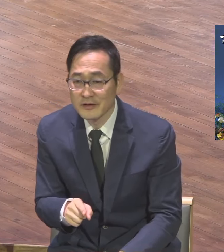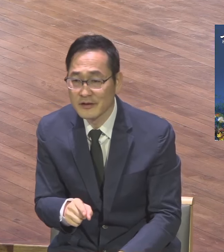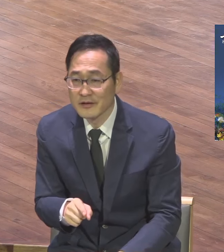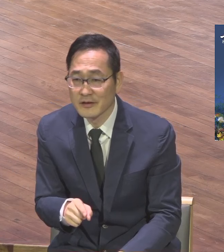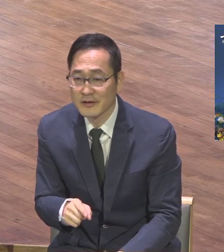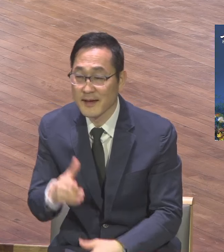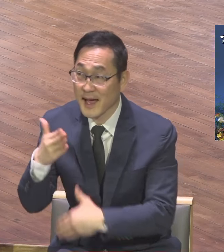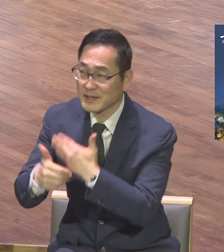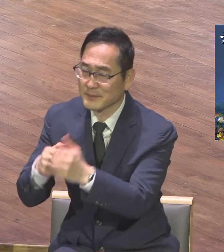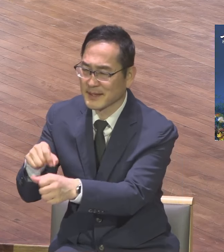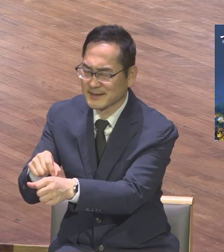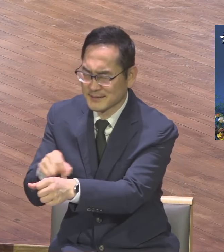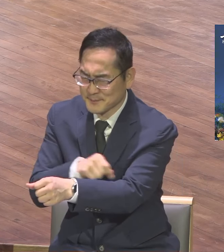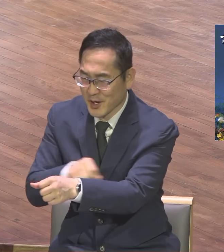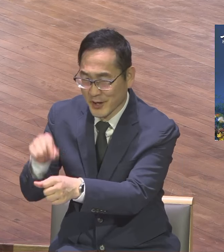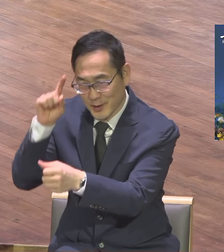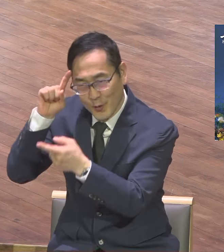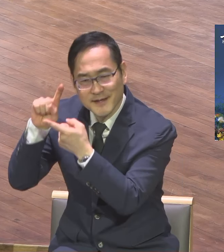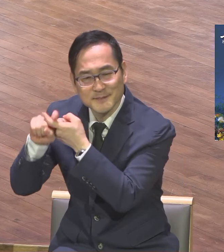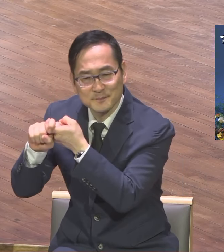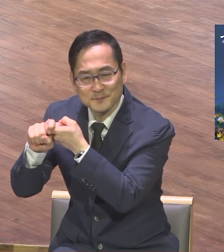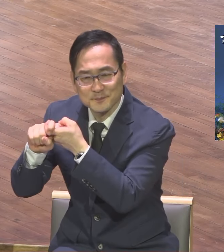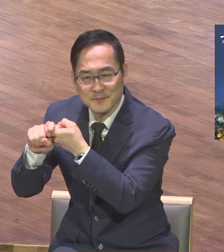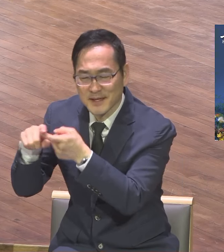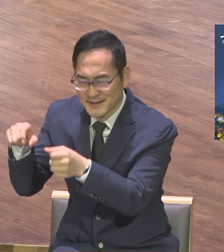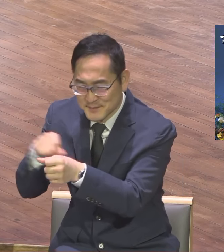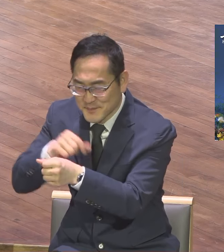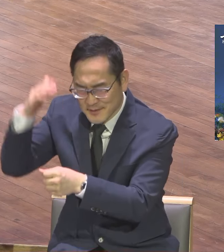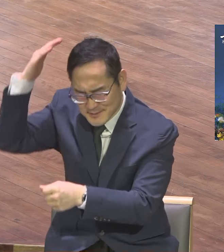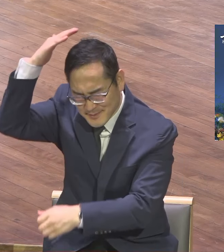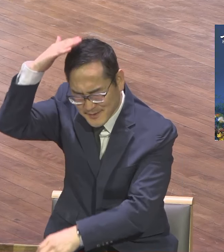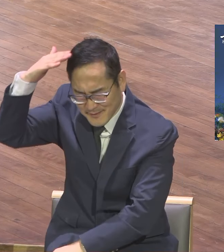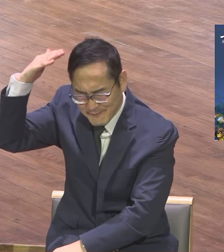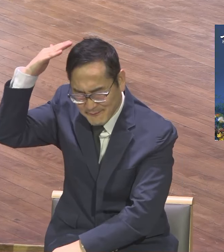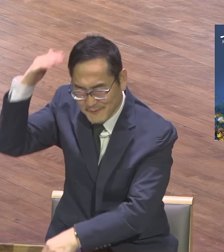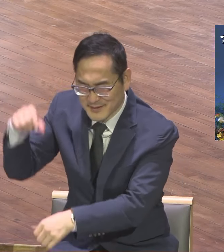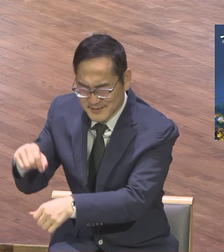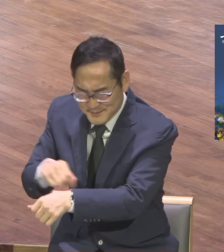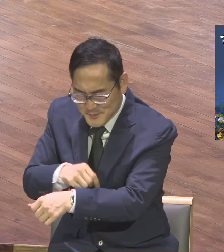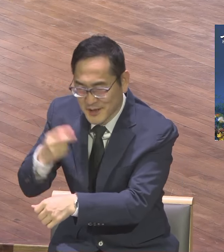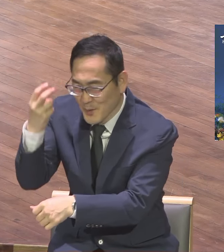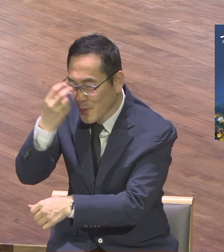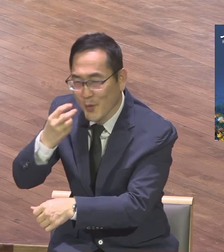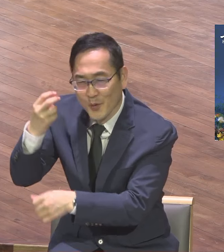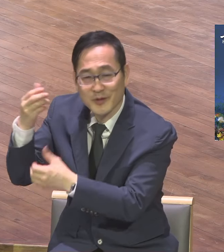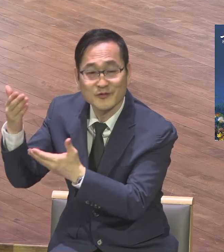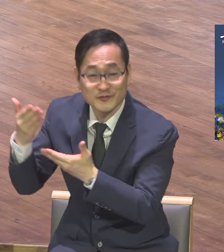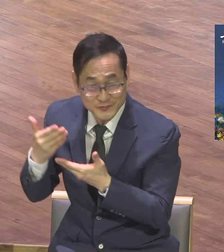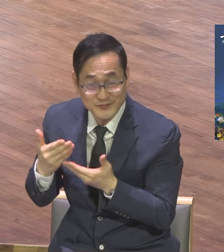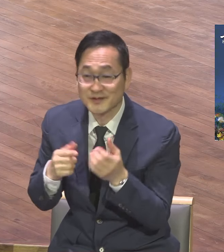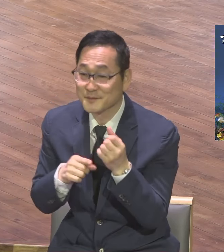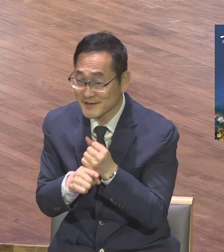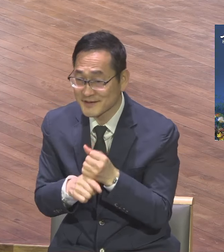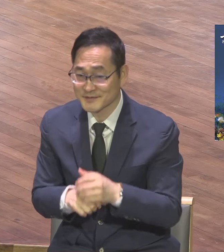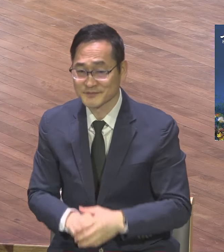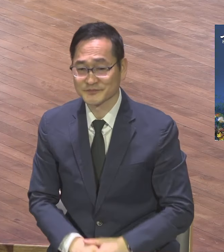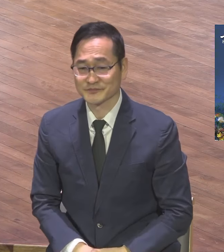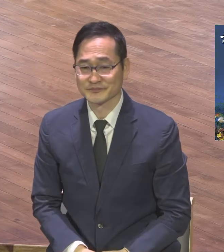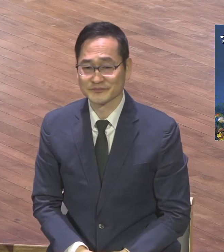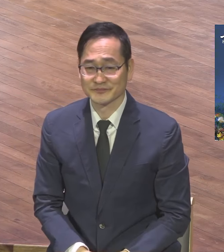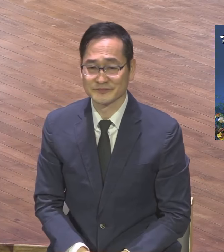하나님의 특별한 관심 대상이에요. 특별 보호입니다. 여러분 그냥 사는 것